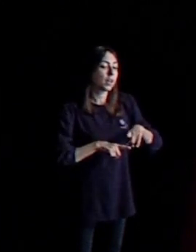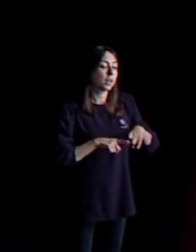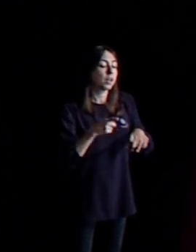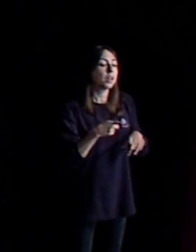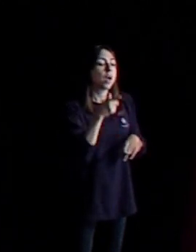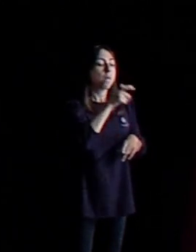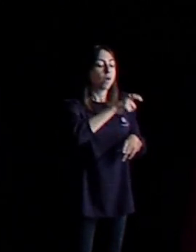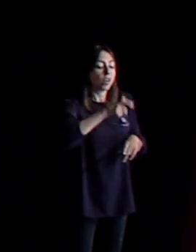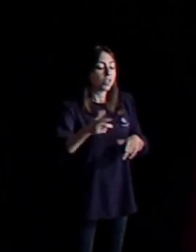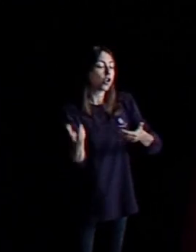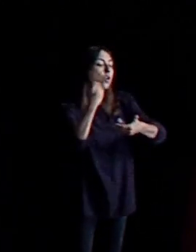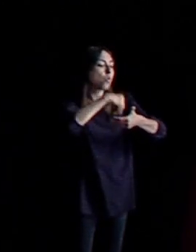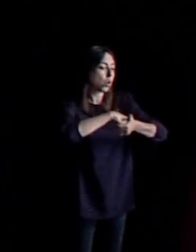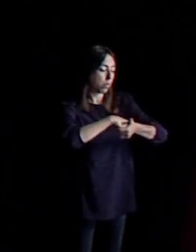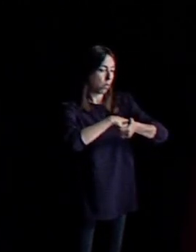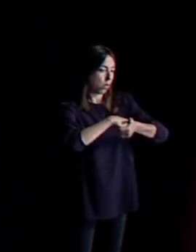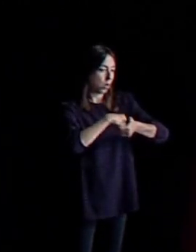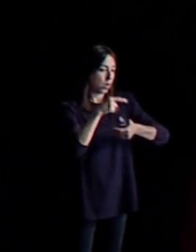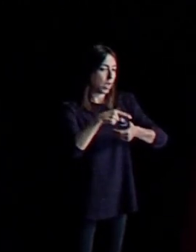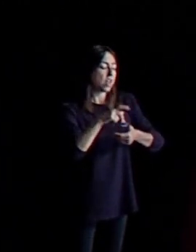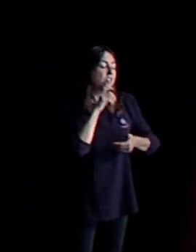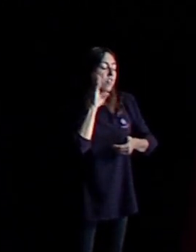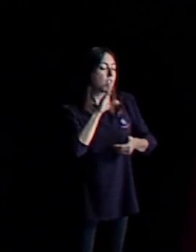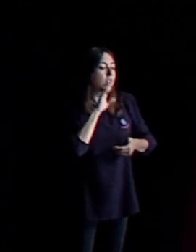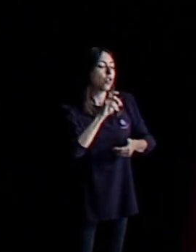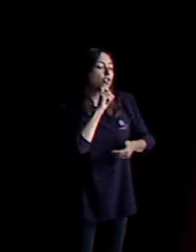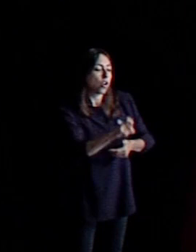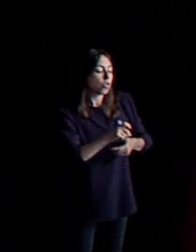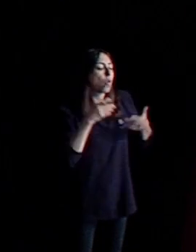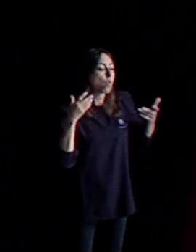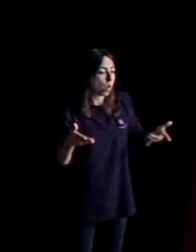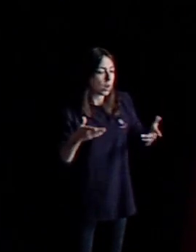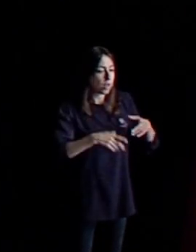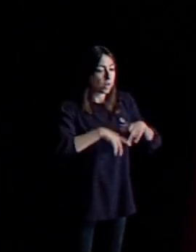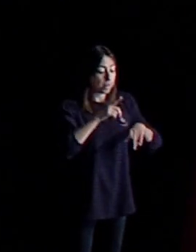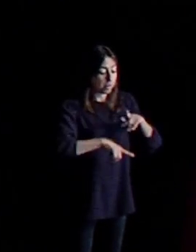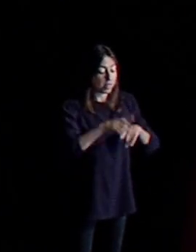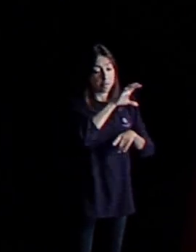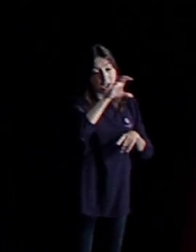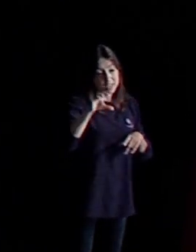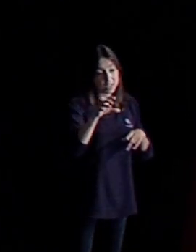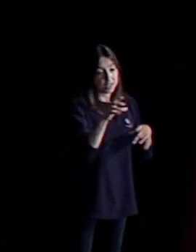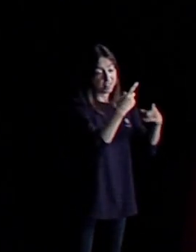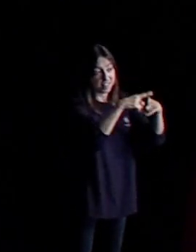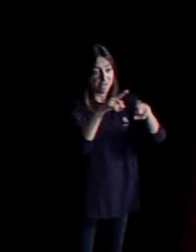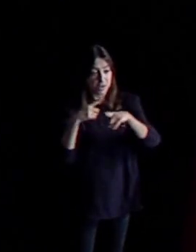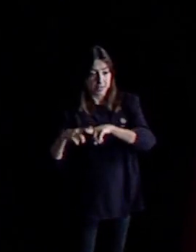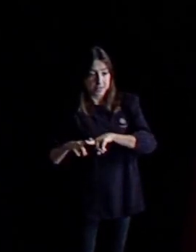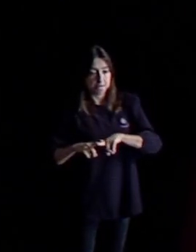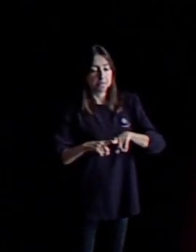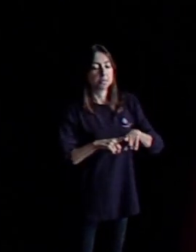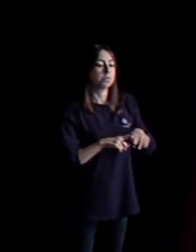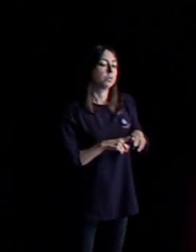qué población incluimos dentro de lo que es delitos de odio, porque varía mucho de unos países, o por lo menos varía de unos países a otros.